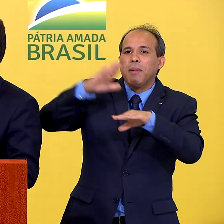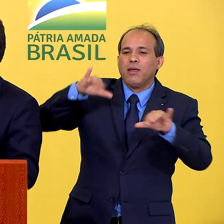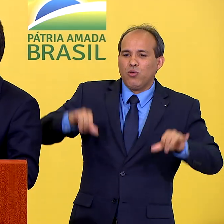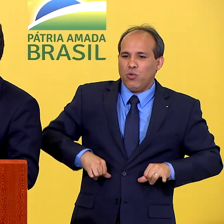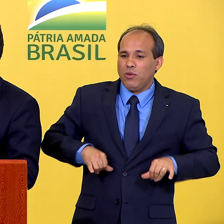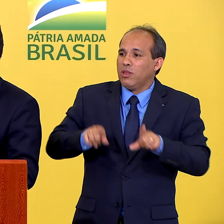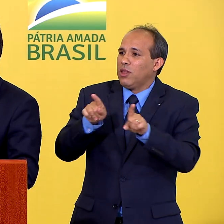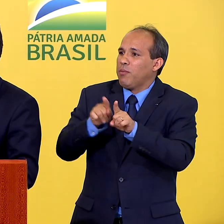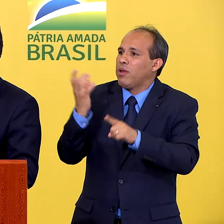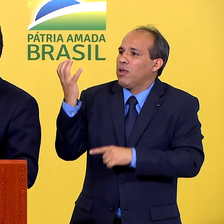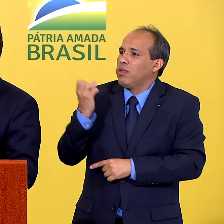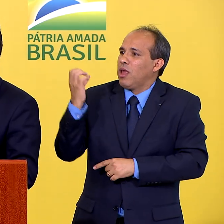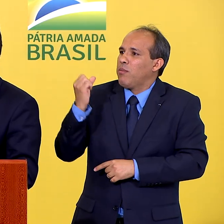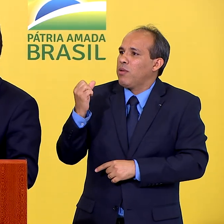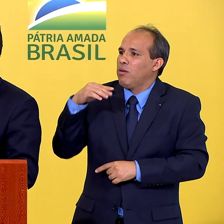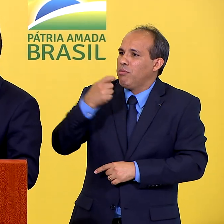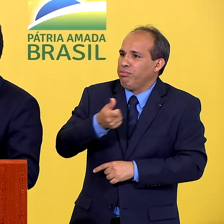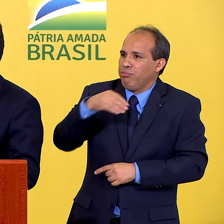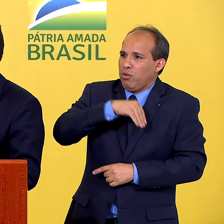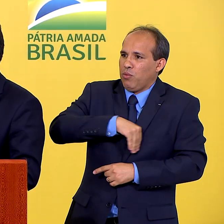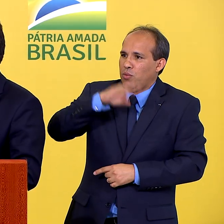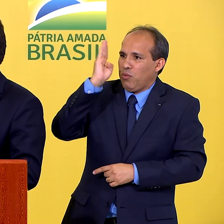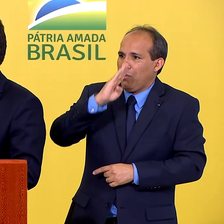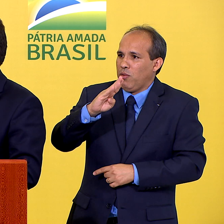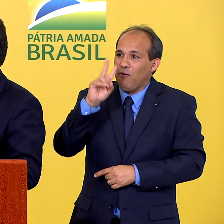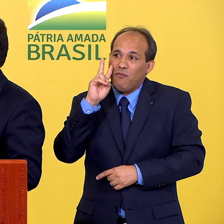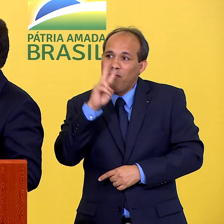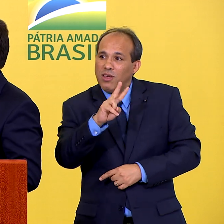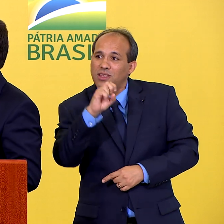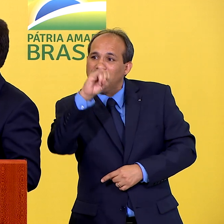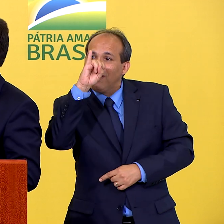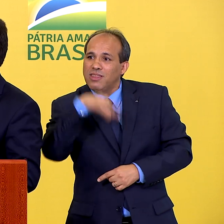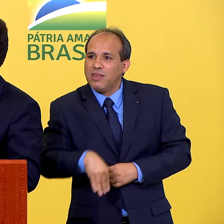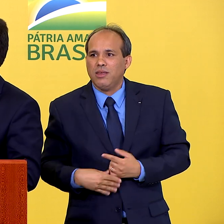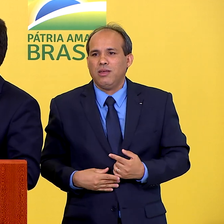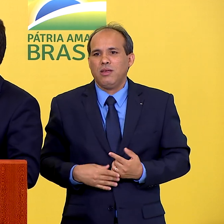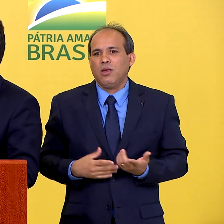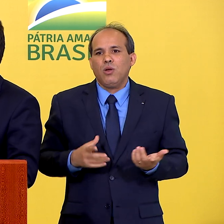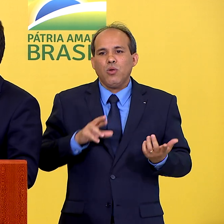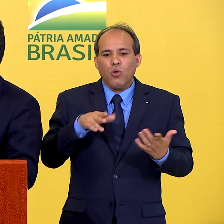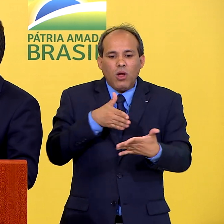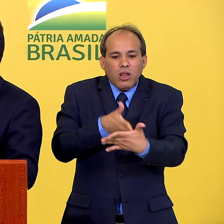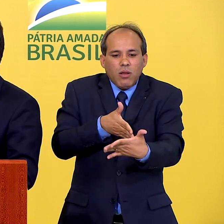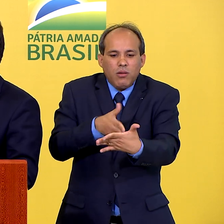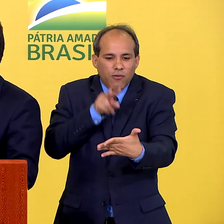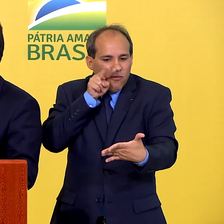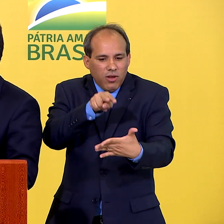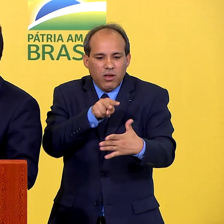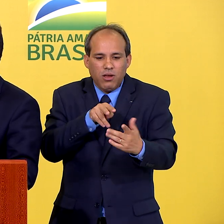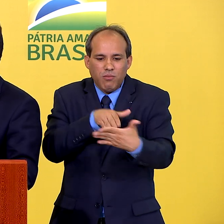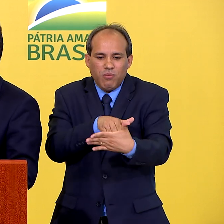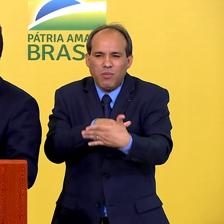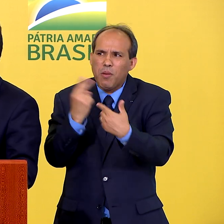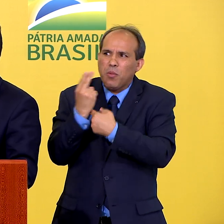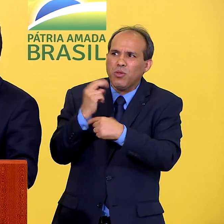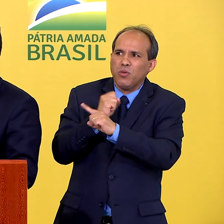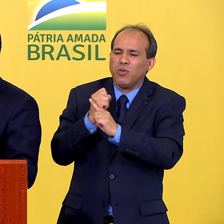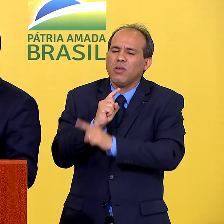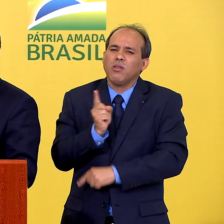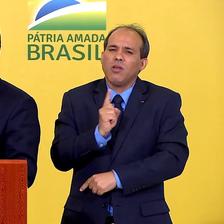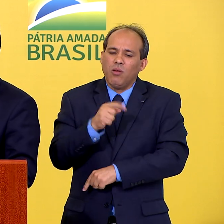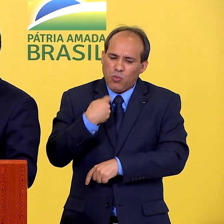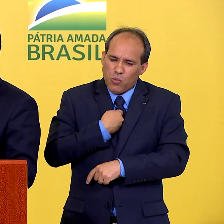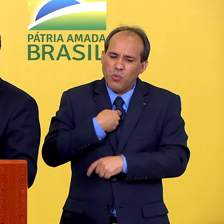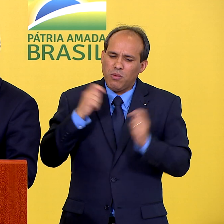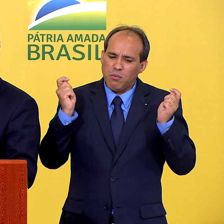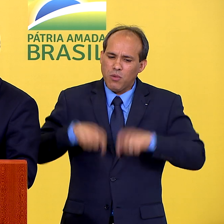beneficiários do Auxílio Brasil, que hoje enxergam, sim, para muito além de uma proteção social, uma possibilidade